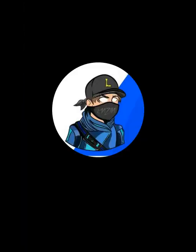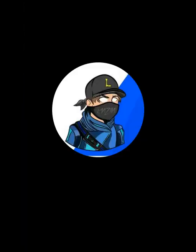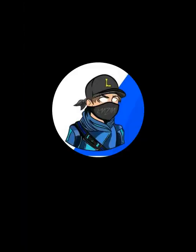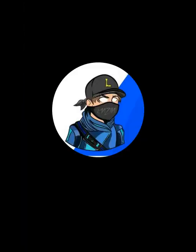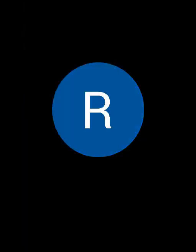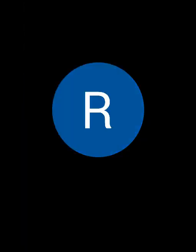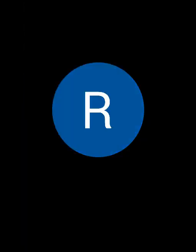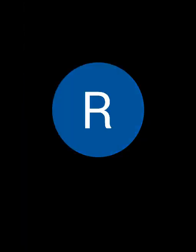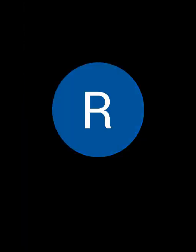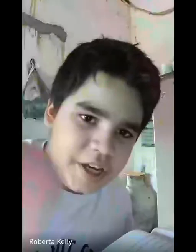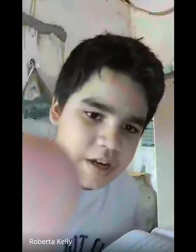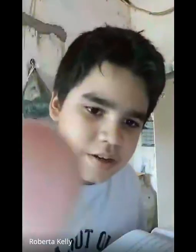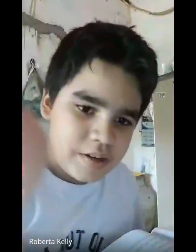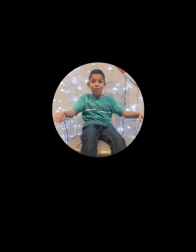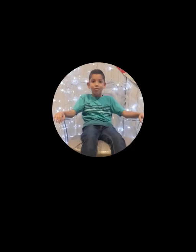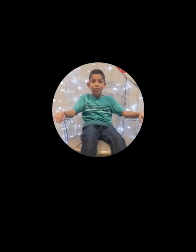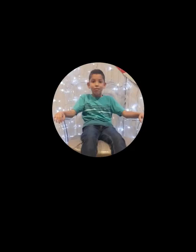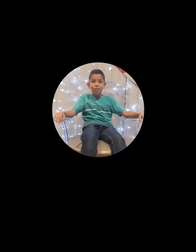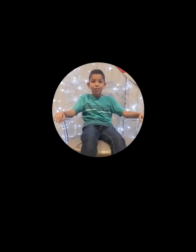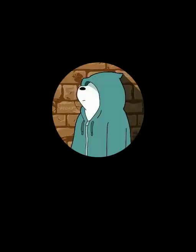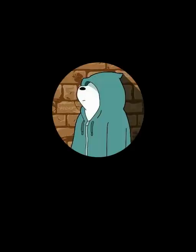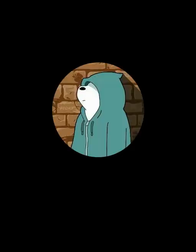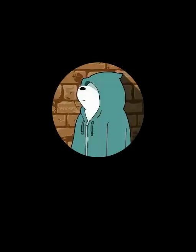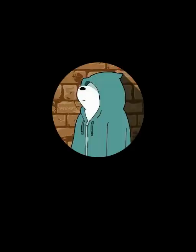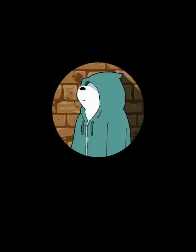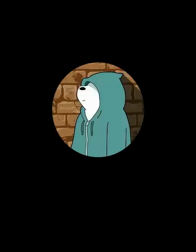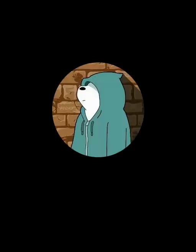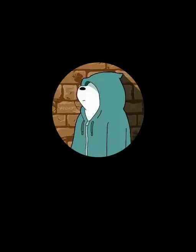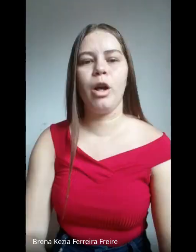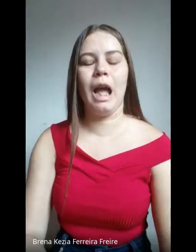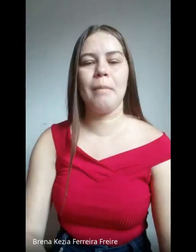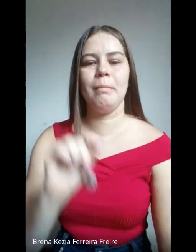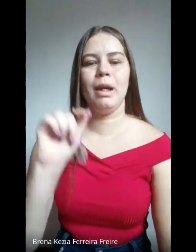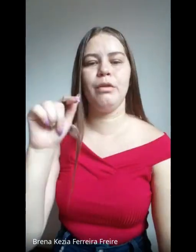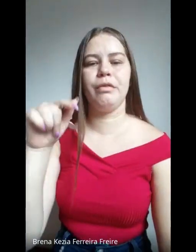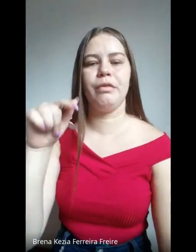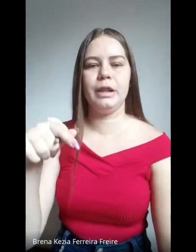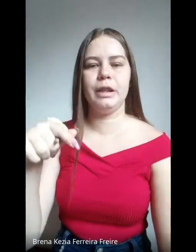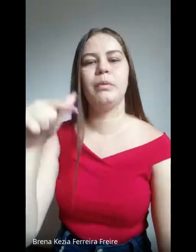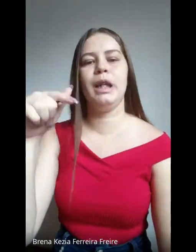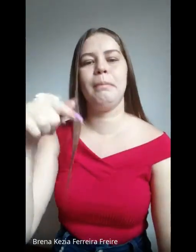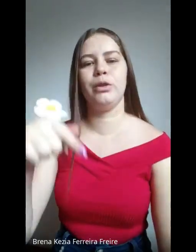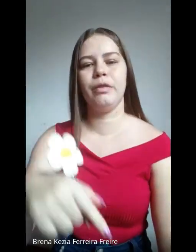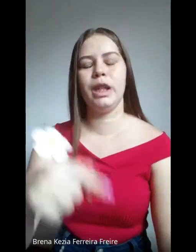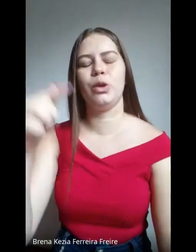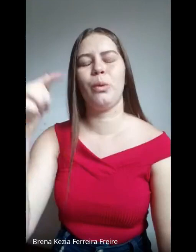Tia, não é que eu posso ler a minha? Tia, eu posso ler a minha? Pronto, primeiro o Vitor, depois do Vitor,